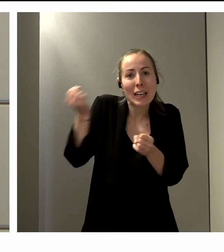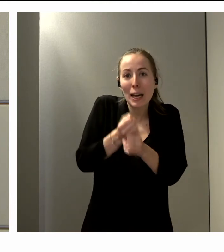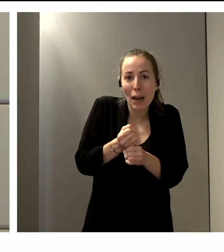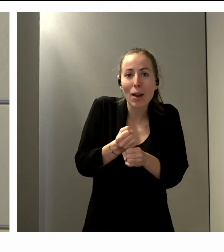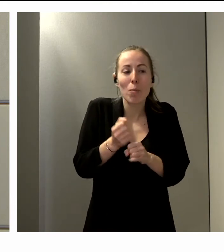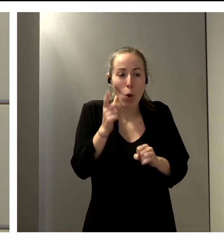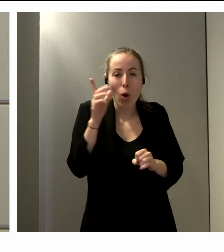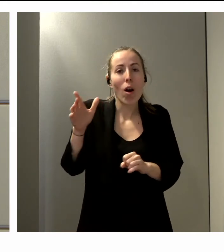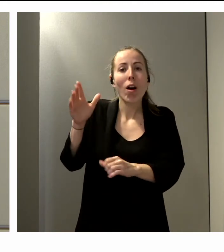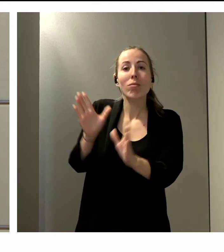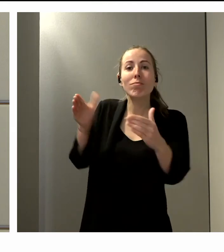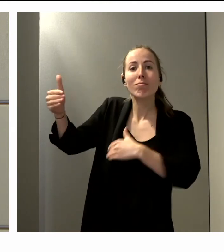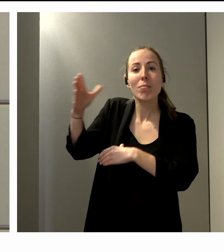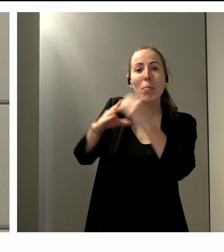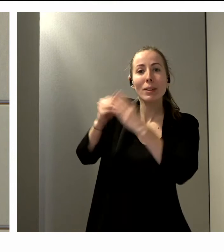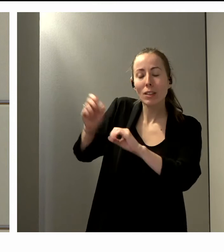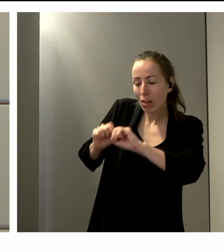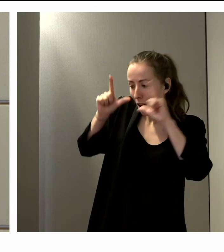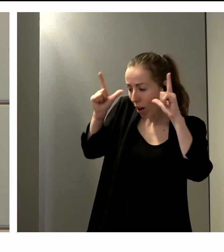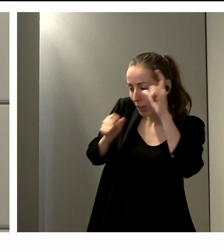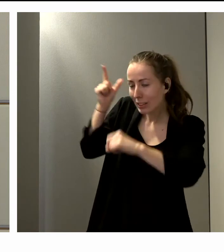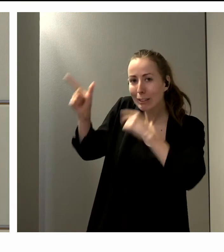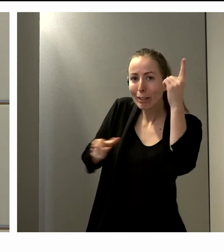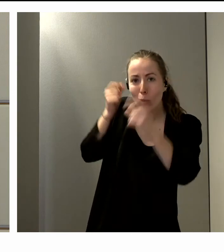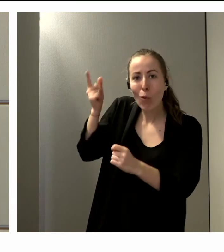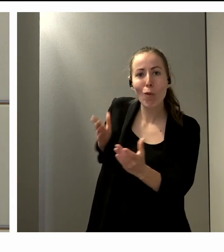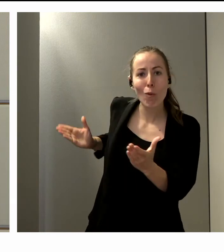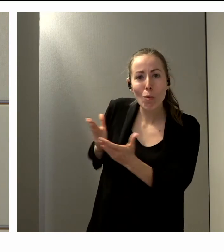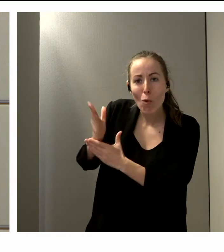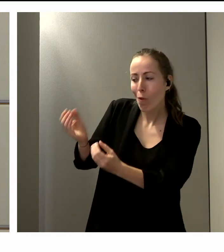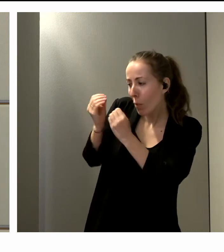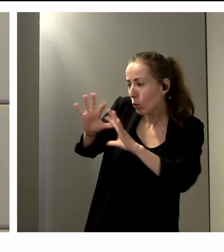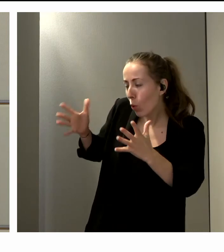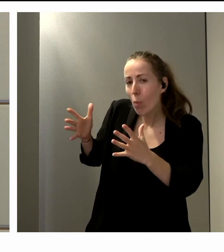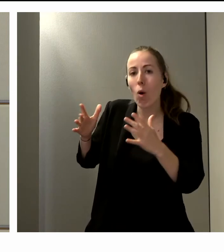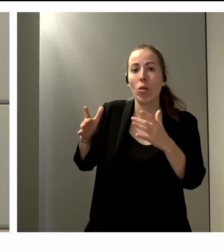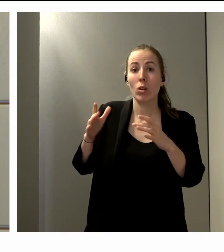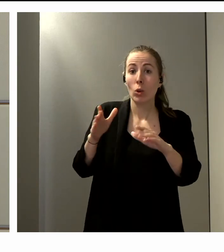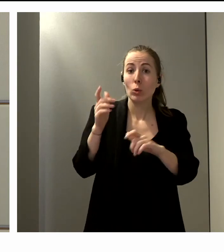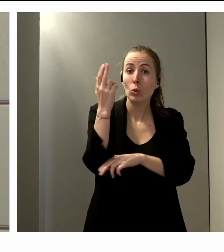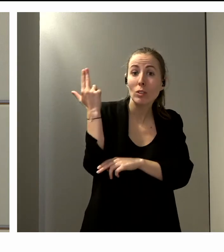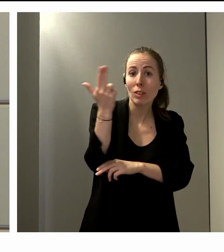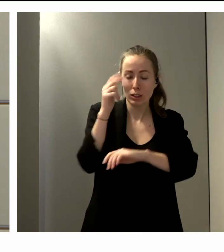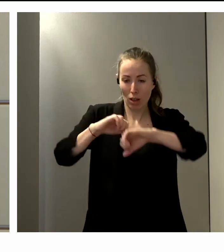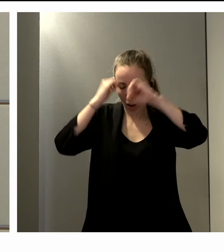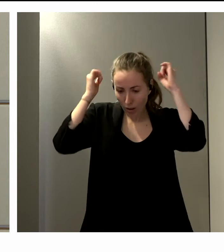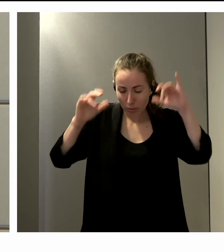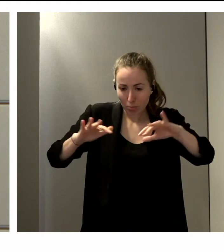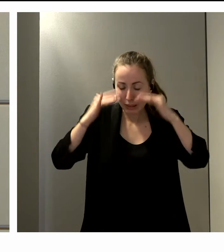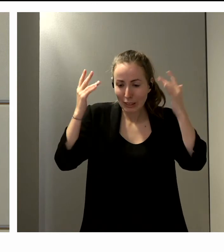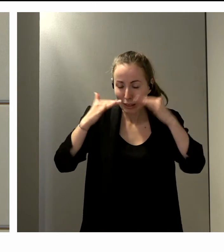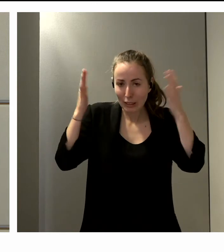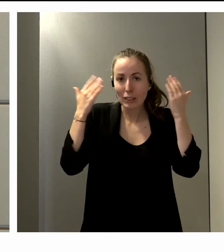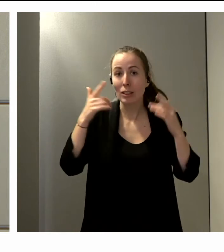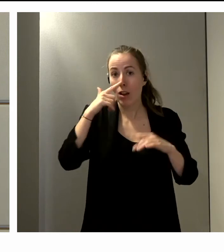secteur d'activité, ses filières de formation, découvrir l'écosystème universitaire et renforcer ses compétences pour la réussite dans l'enseignement